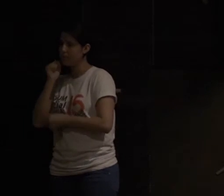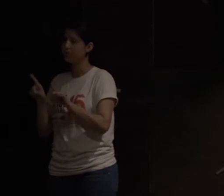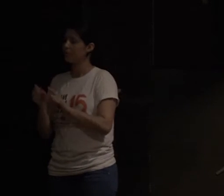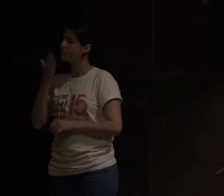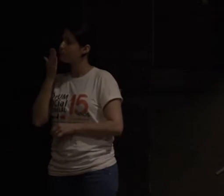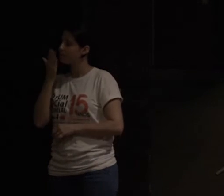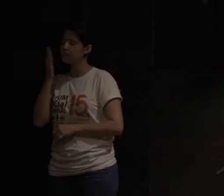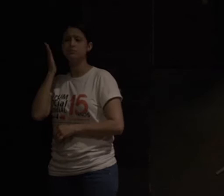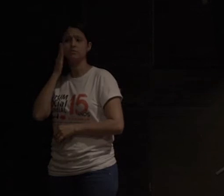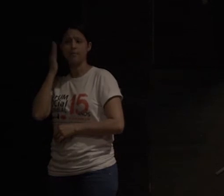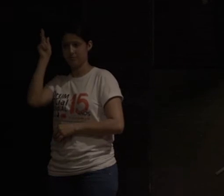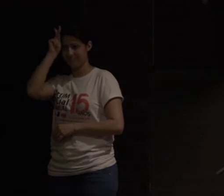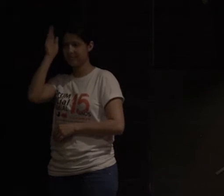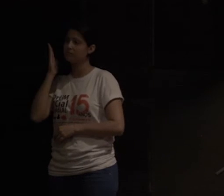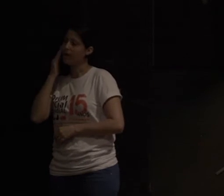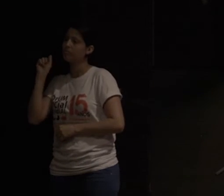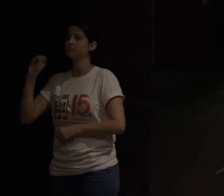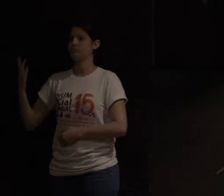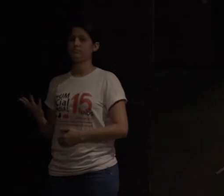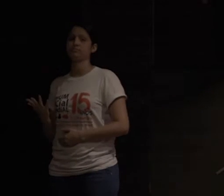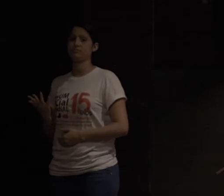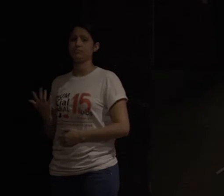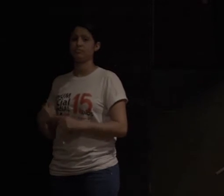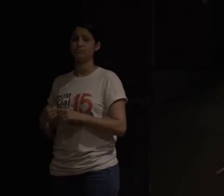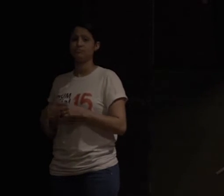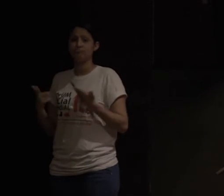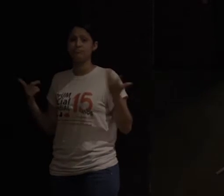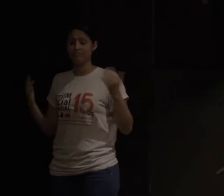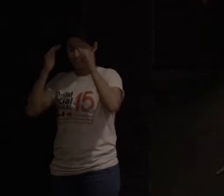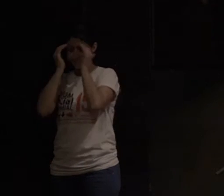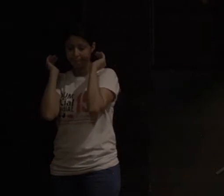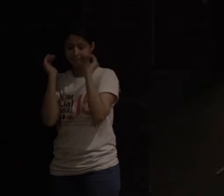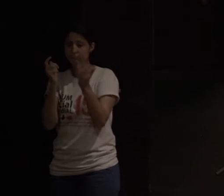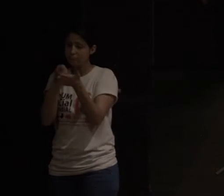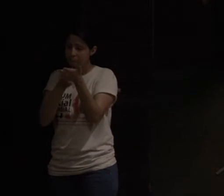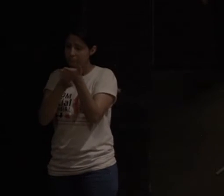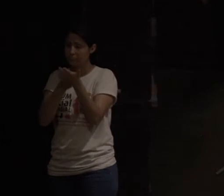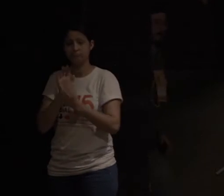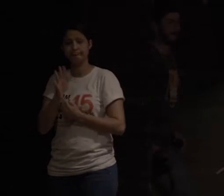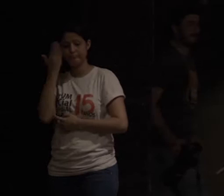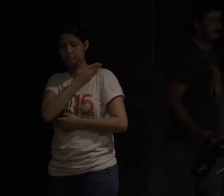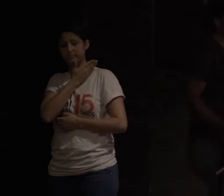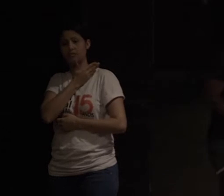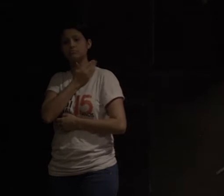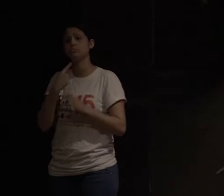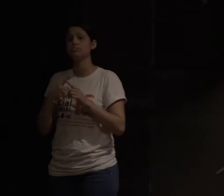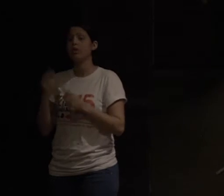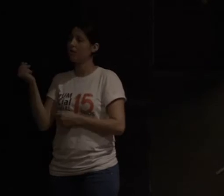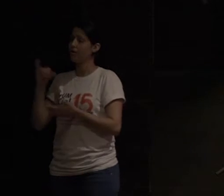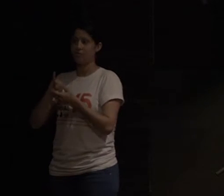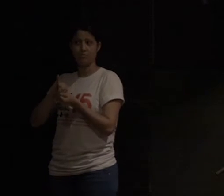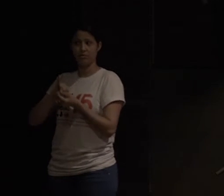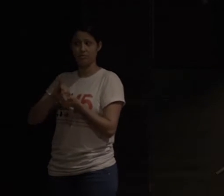indígenas sabem muito bem que eles são vitimizados, ou tentam vitimizar, em nome do capitalismo, que por